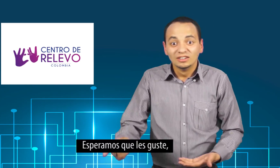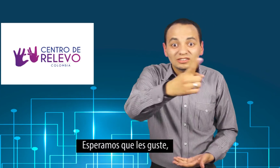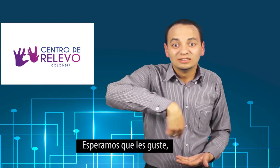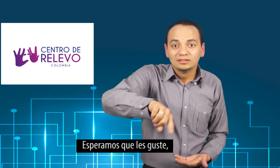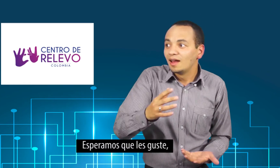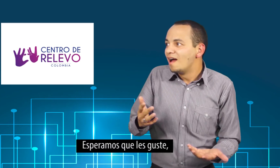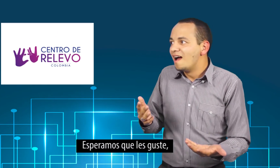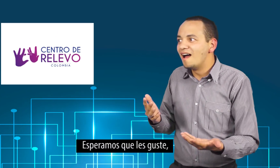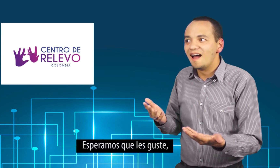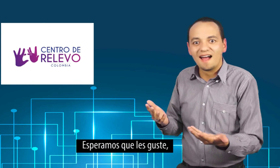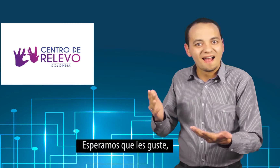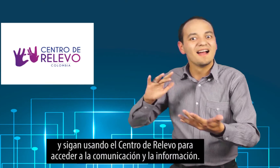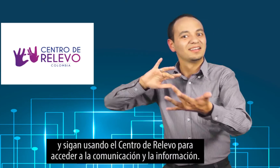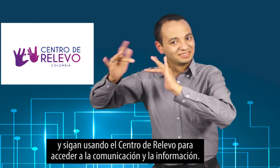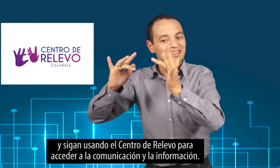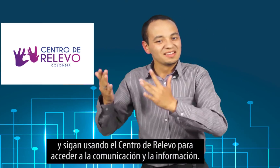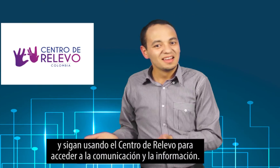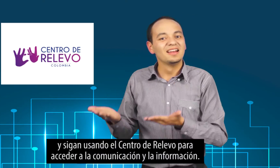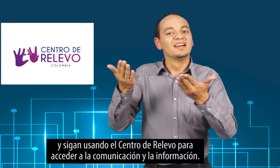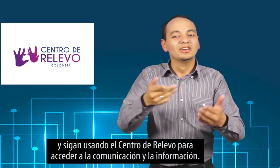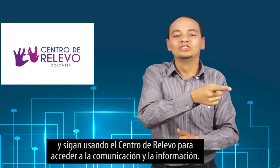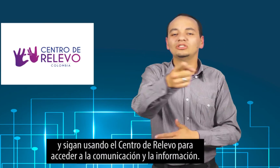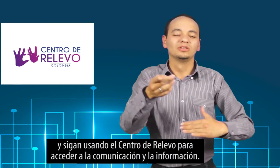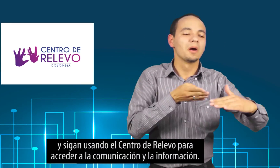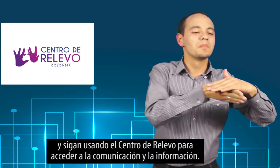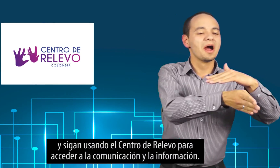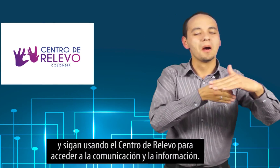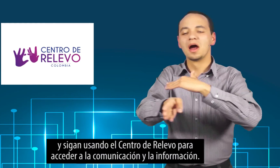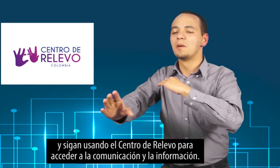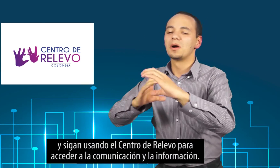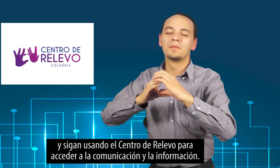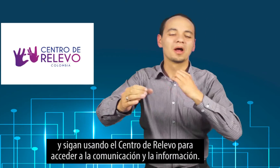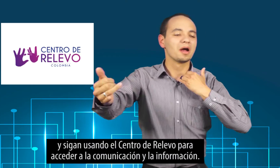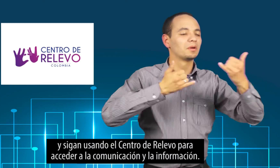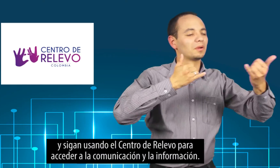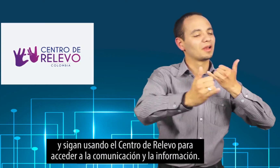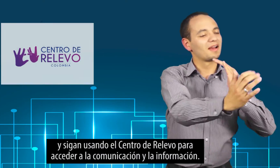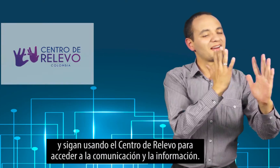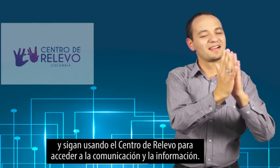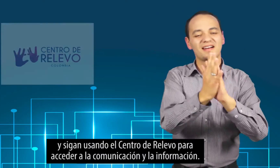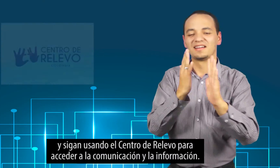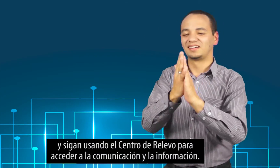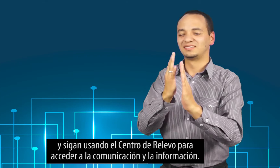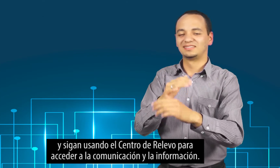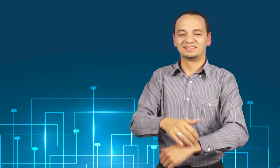Esperamos que les guste. Y sigan usando el Centro de Relevo para acceder a la comunicación y la información.